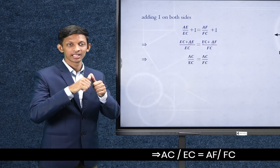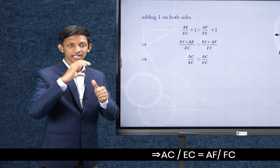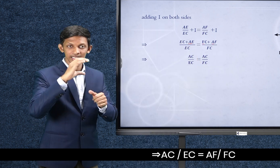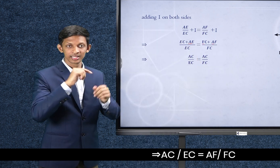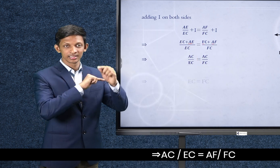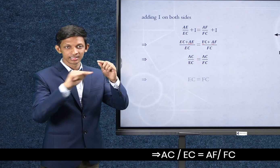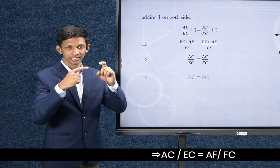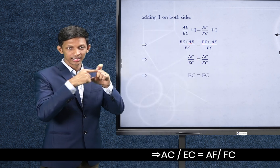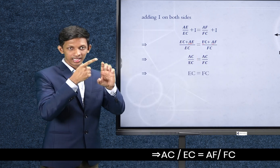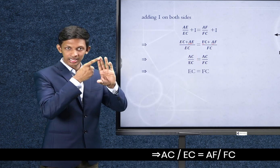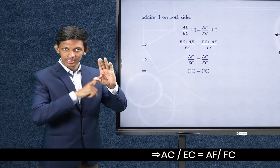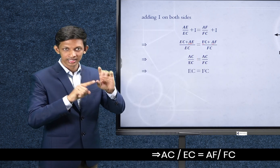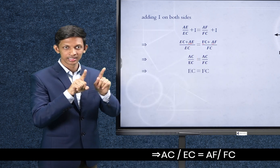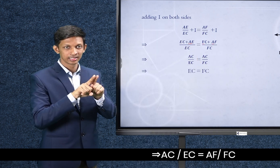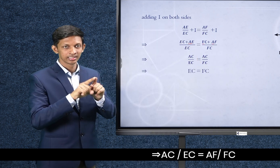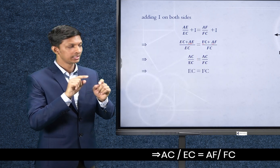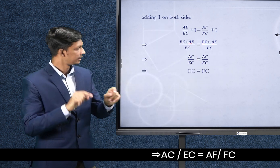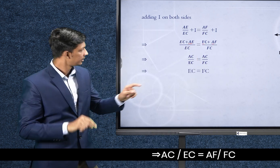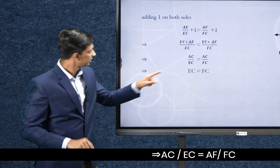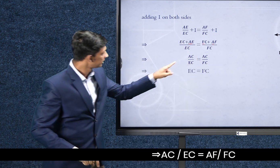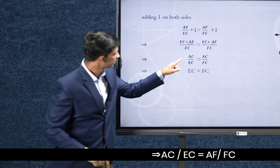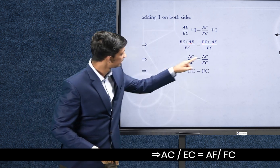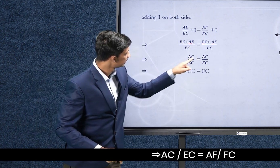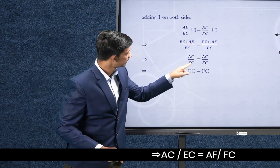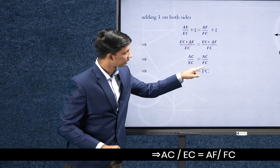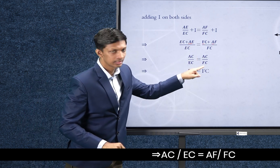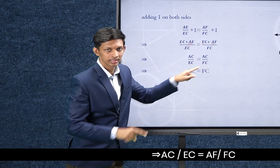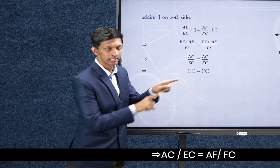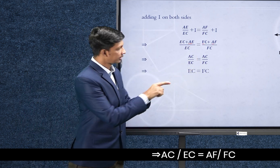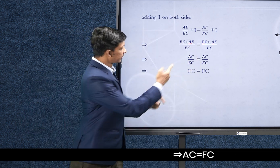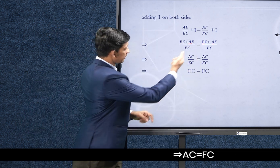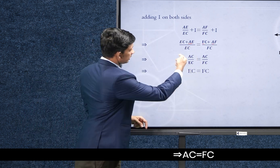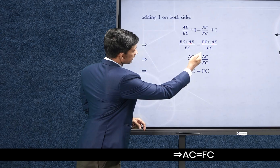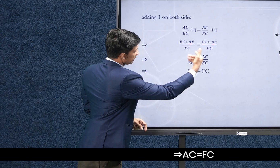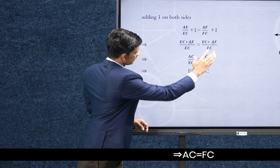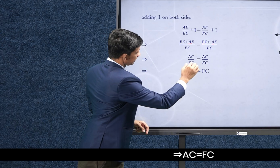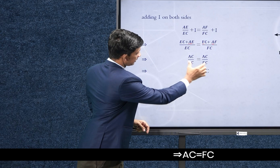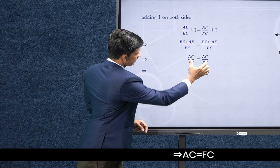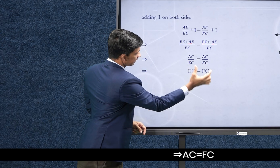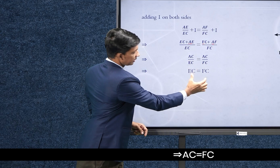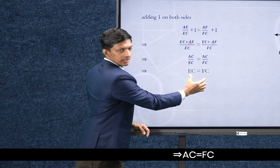That implies AC by EC is equal AF by FC। That implies AC is equal FC।